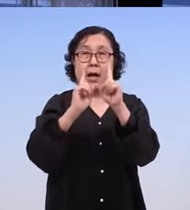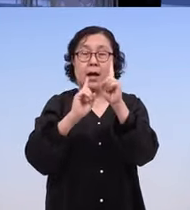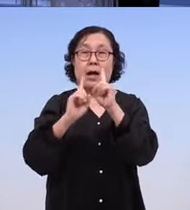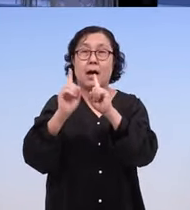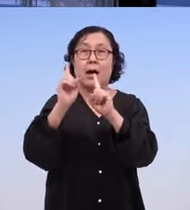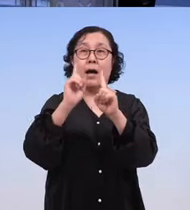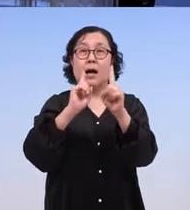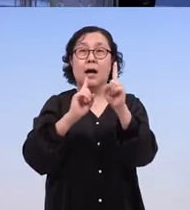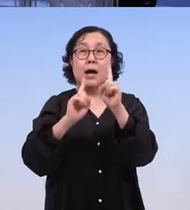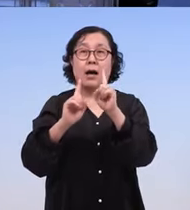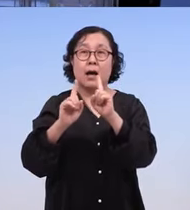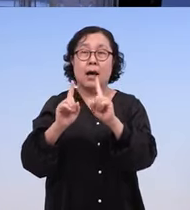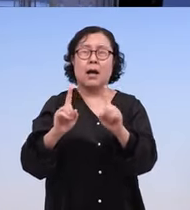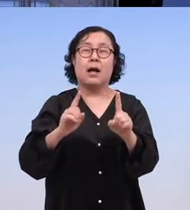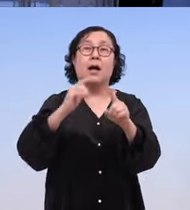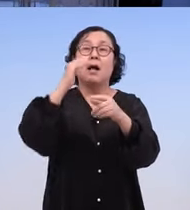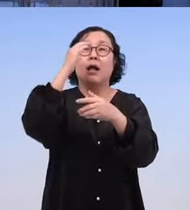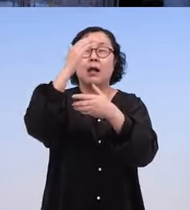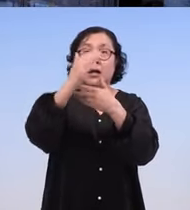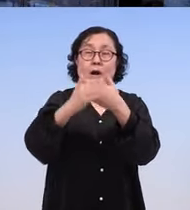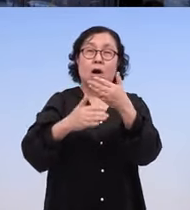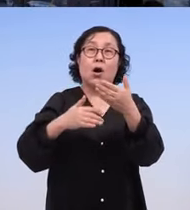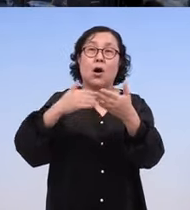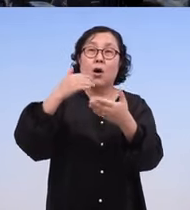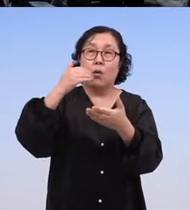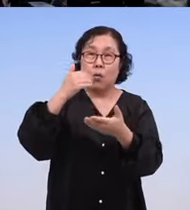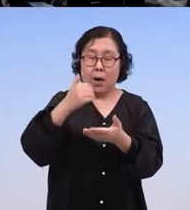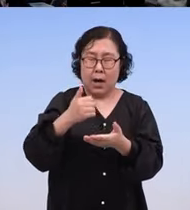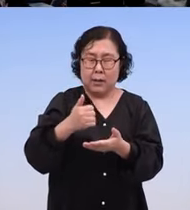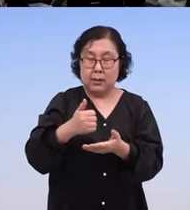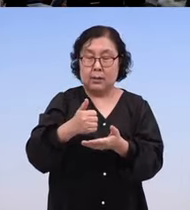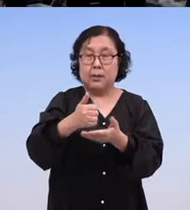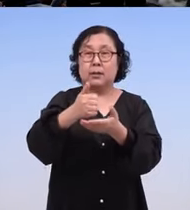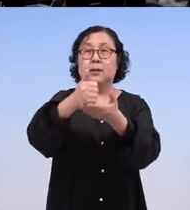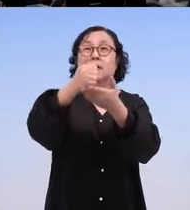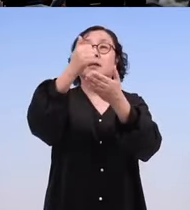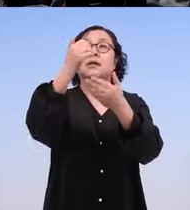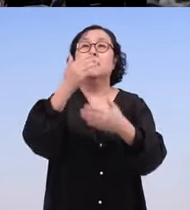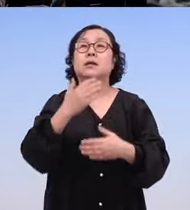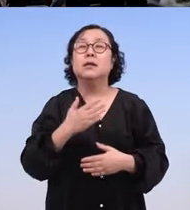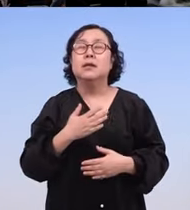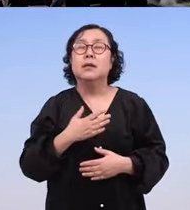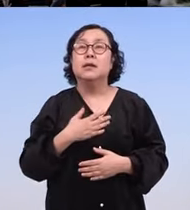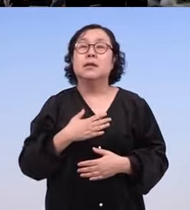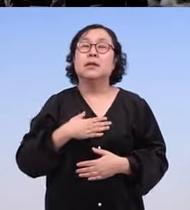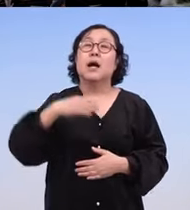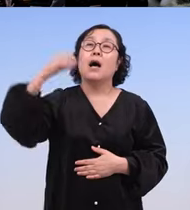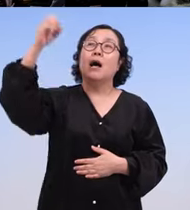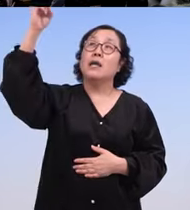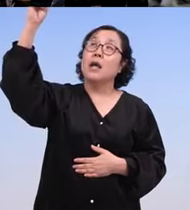뭐라 고백하시겠습니까? 여호와는 나의 빛이요.